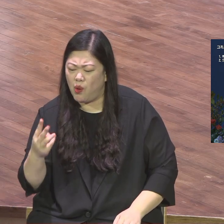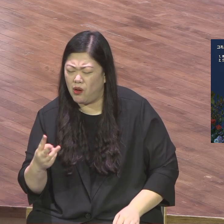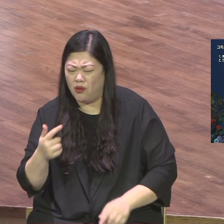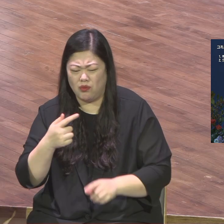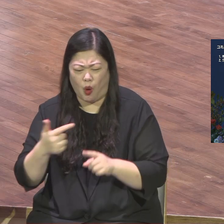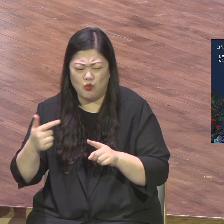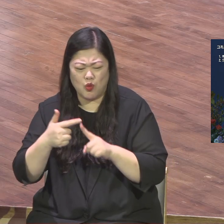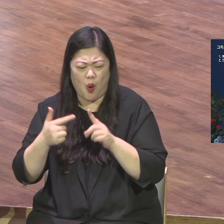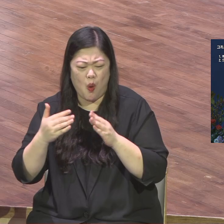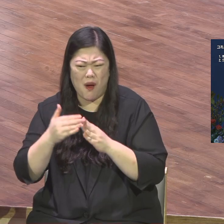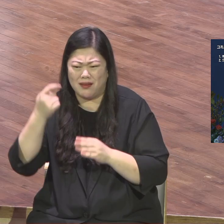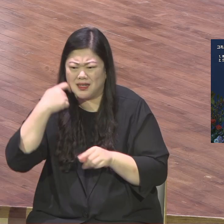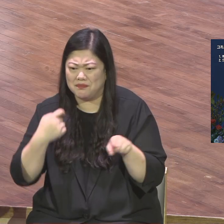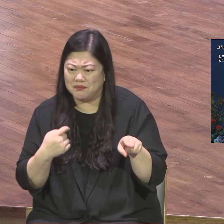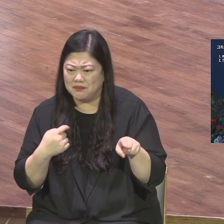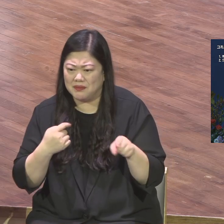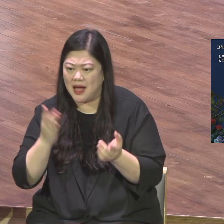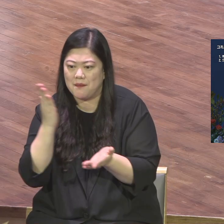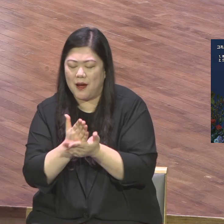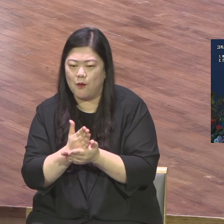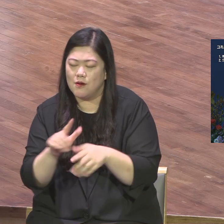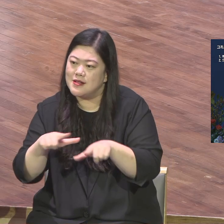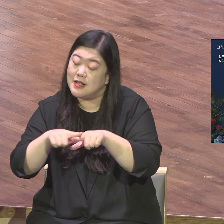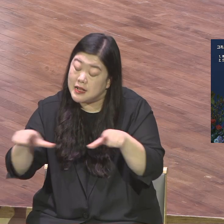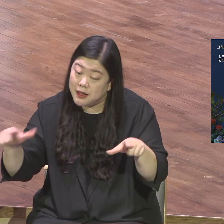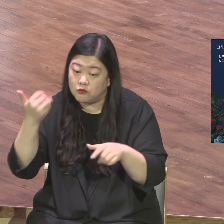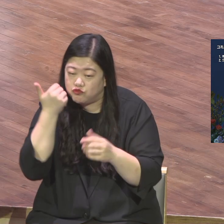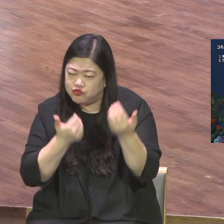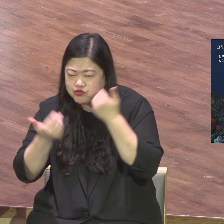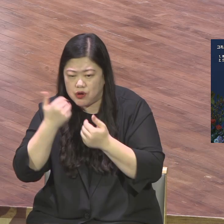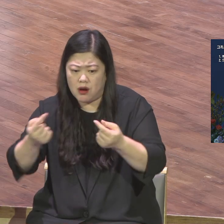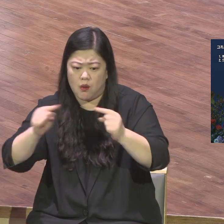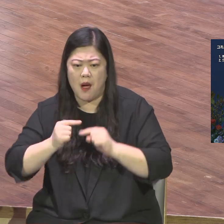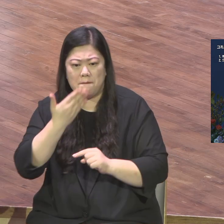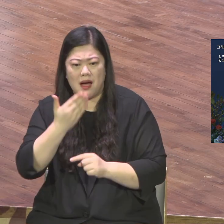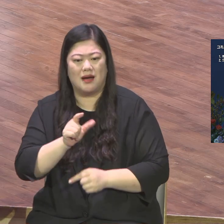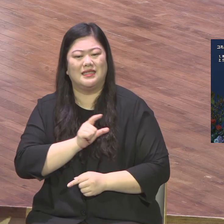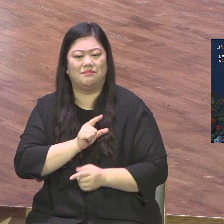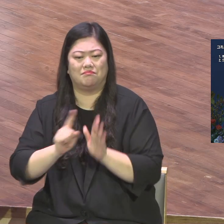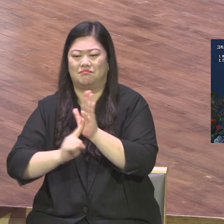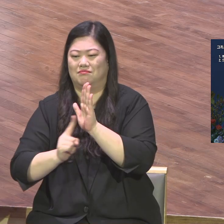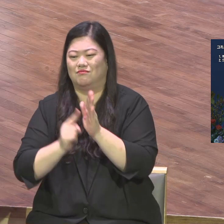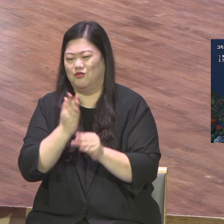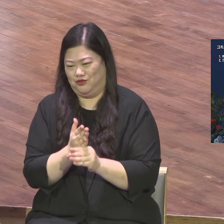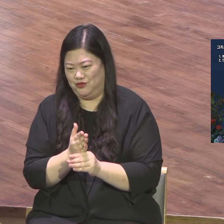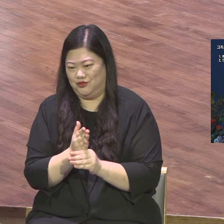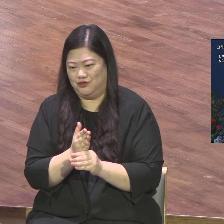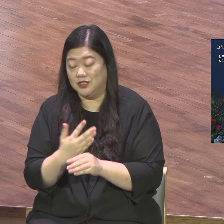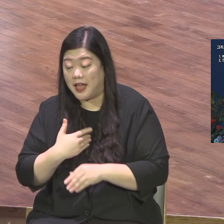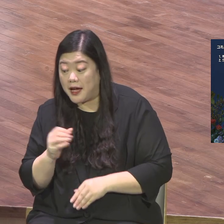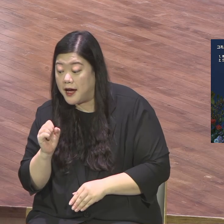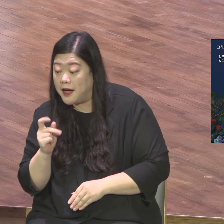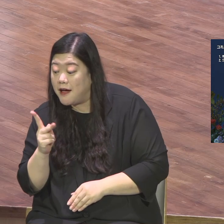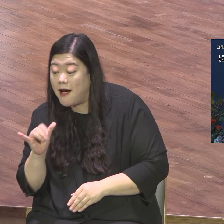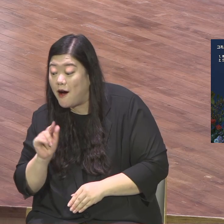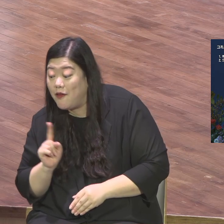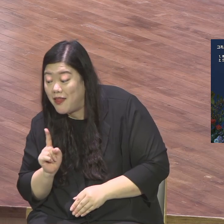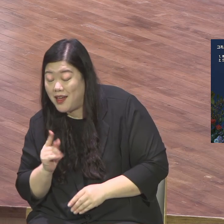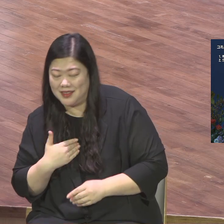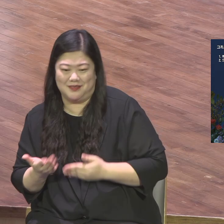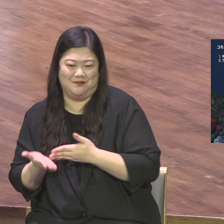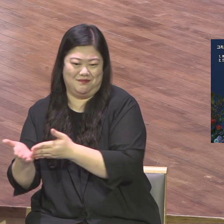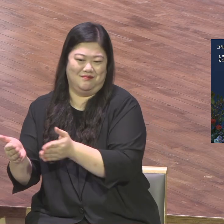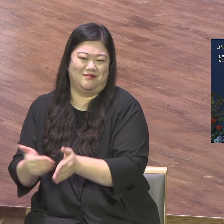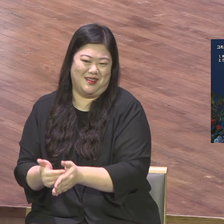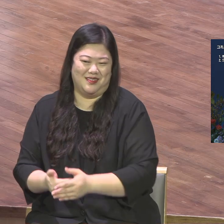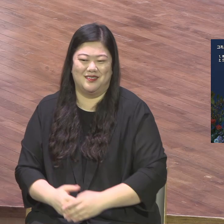하나님이 지키시고 인도해 주신다. 예언계 모든 성도들 살리는 자의 삶을